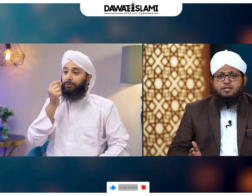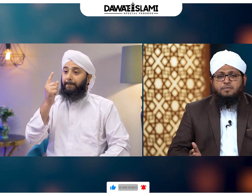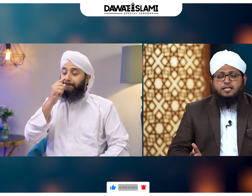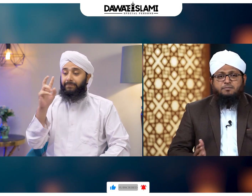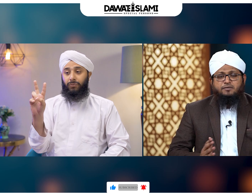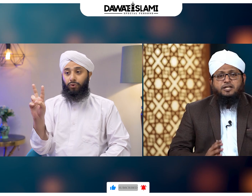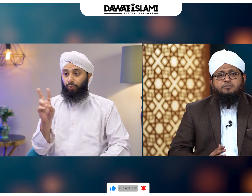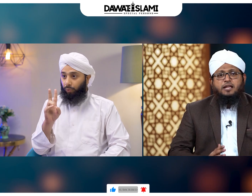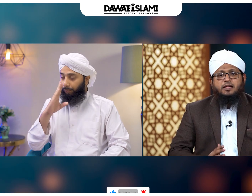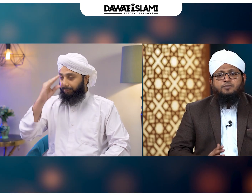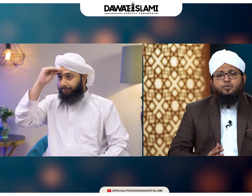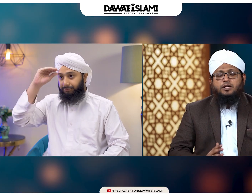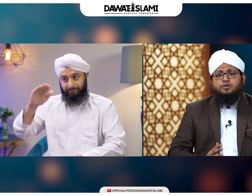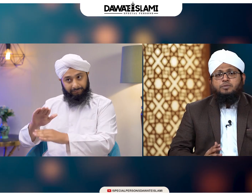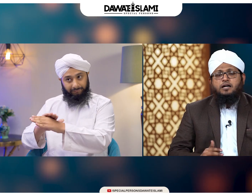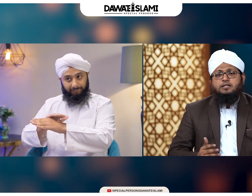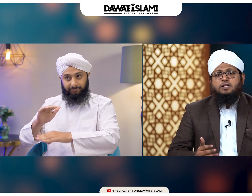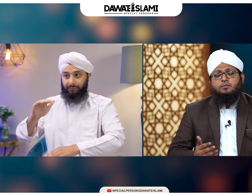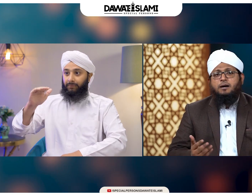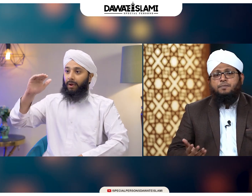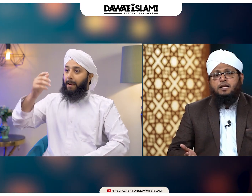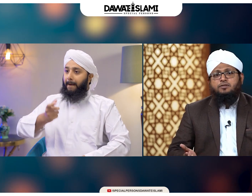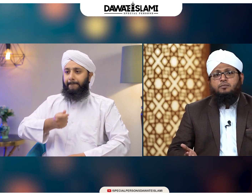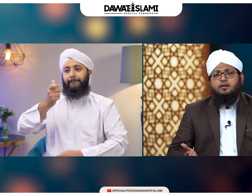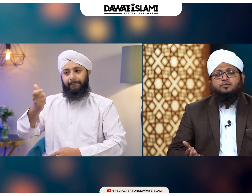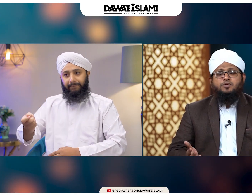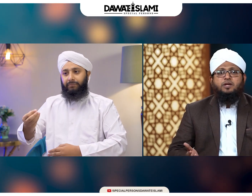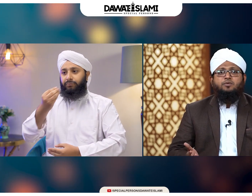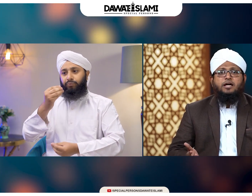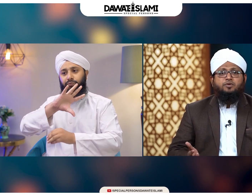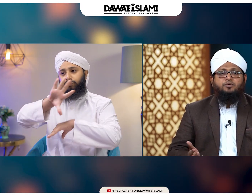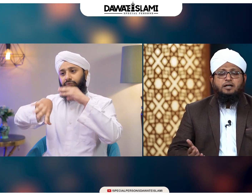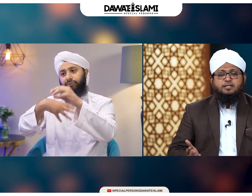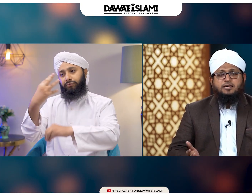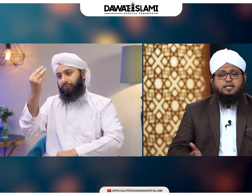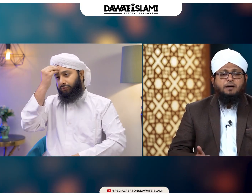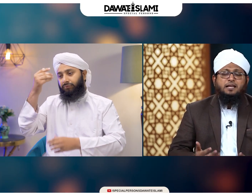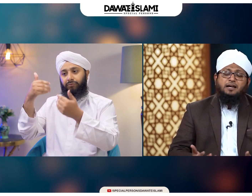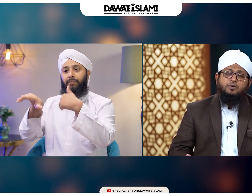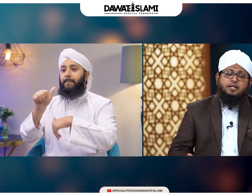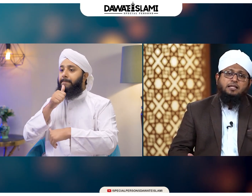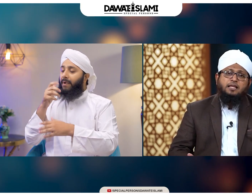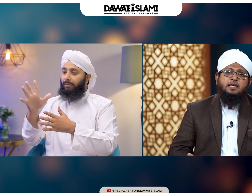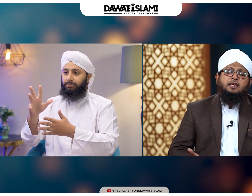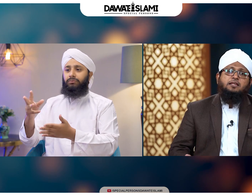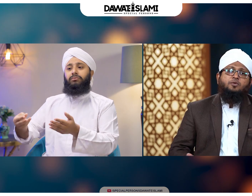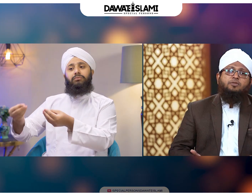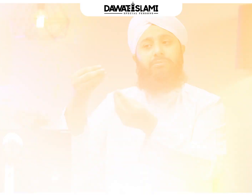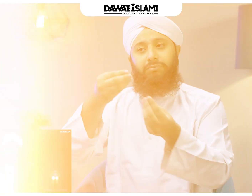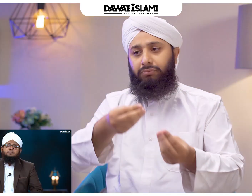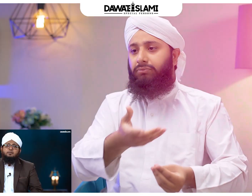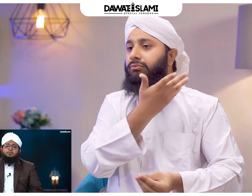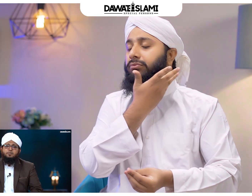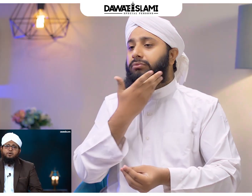या बच्ची माँ की परवरिश में रहे तो उनका जो भी ख़र्च है वो बाप पर लाजिम है। वो जो है वो या तो उस ख़र्च का सामान लाकर उन्हें दे दे या